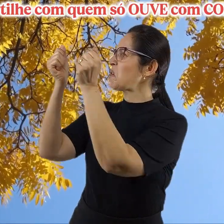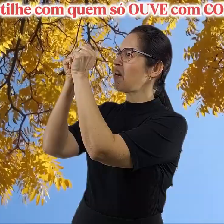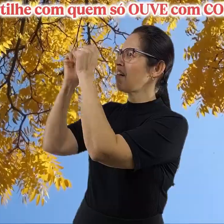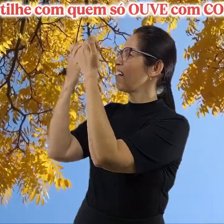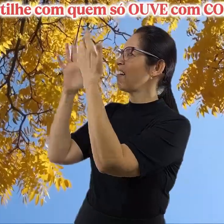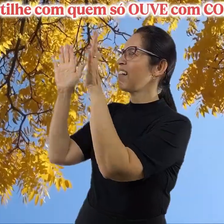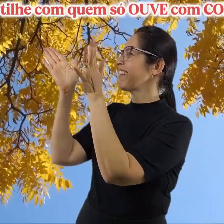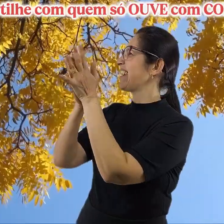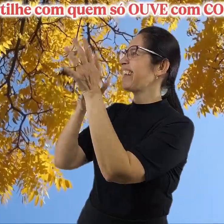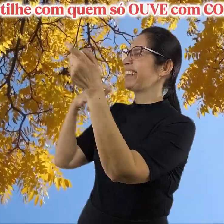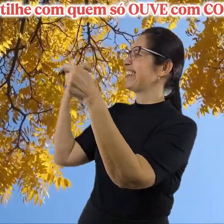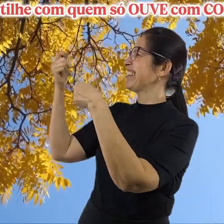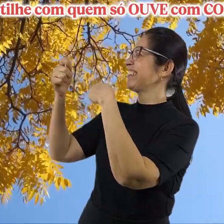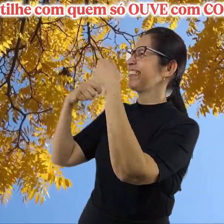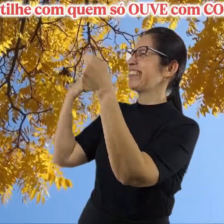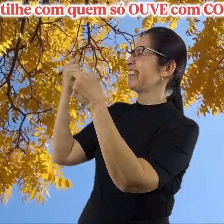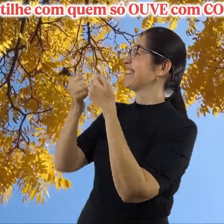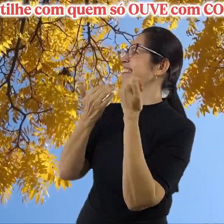aleluias.